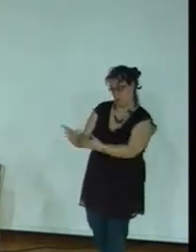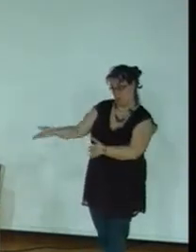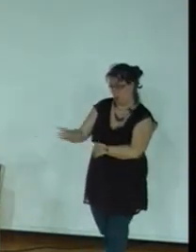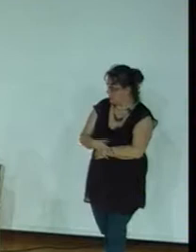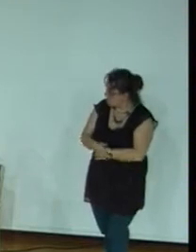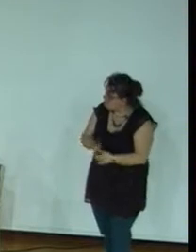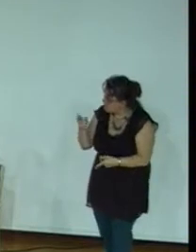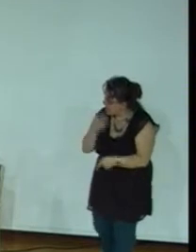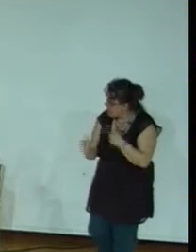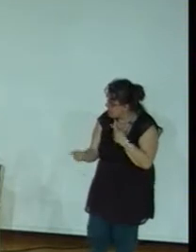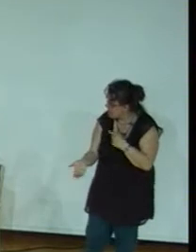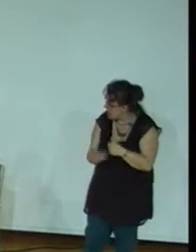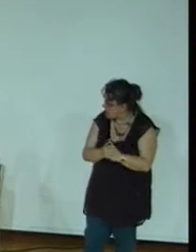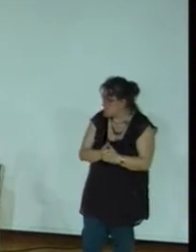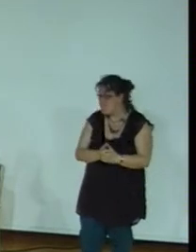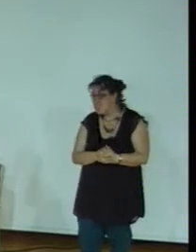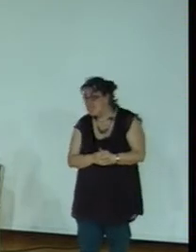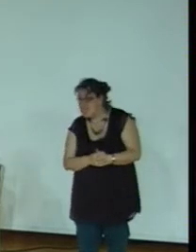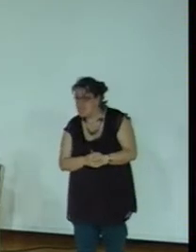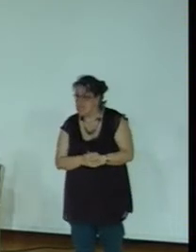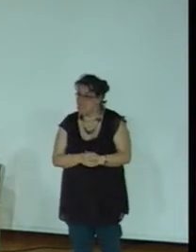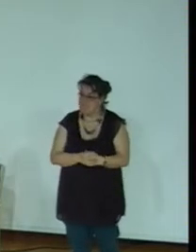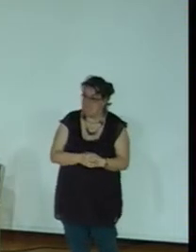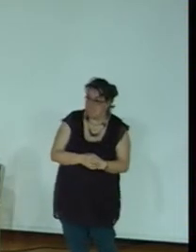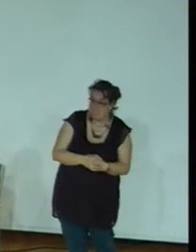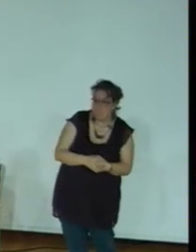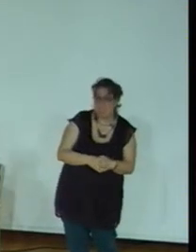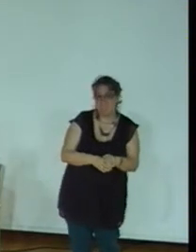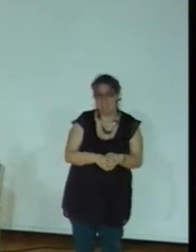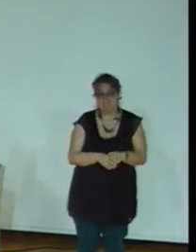vont le faire ? Là, tout de suite, peut-être pas le sujet de la semaine, mais...